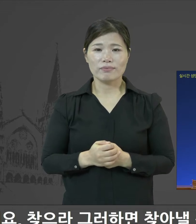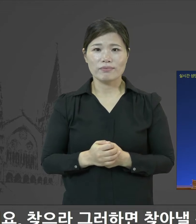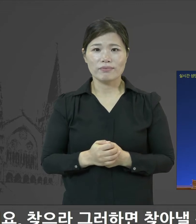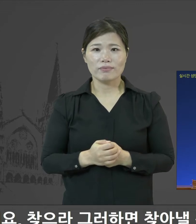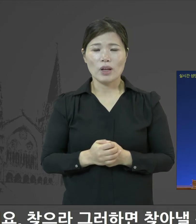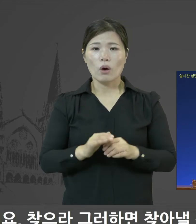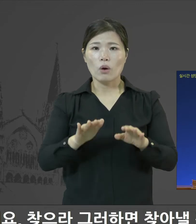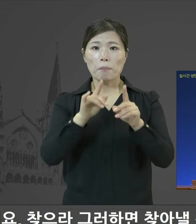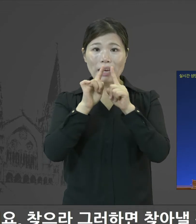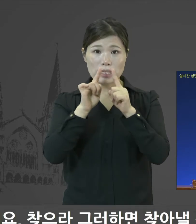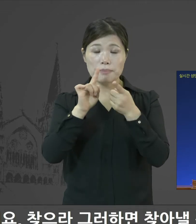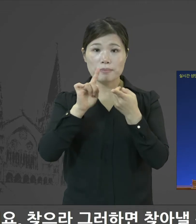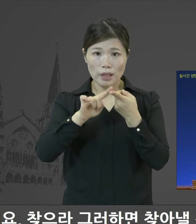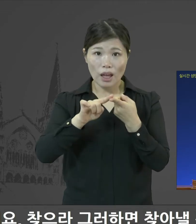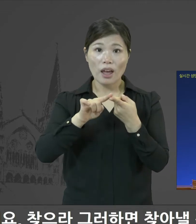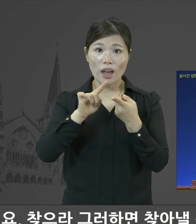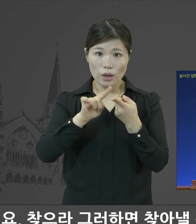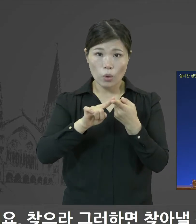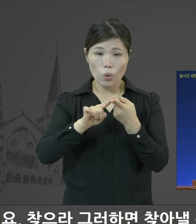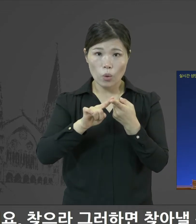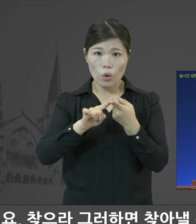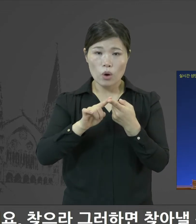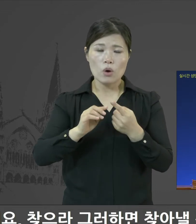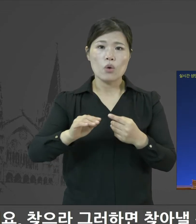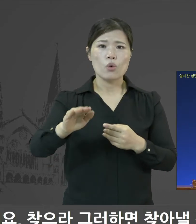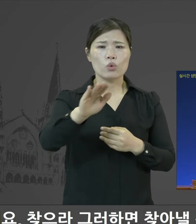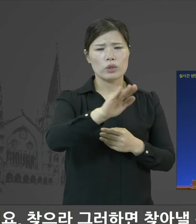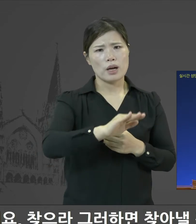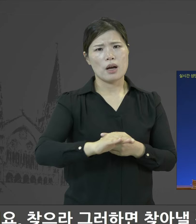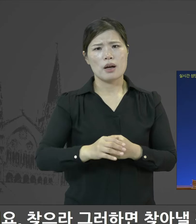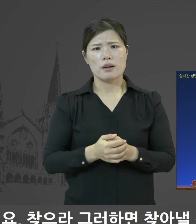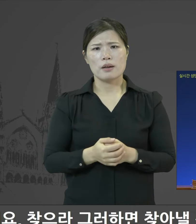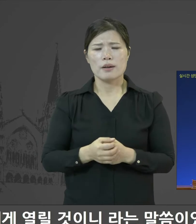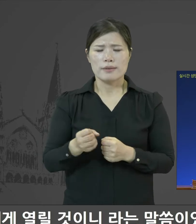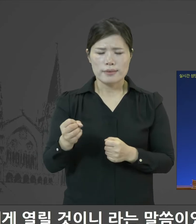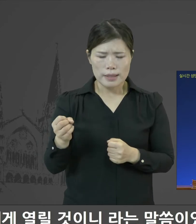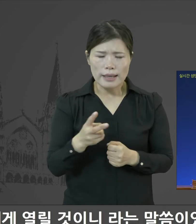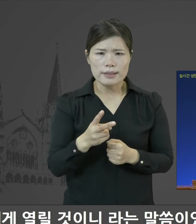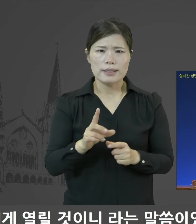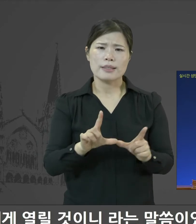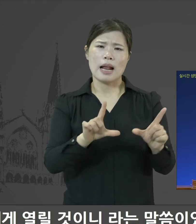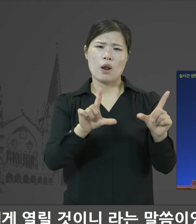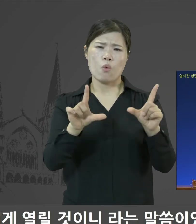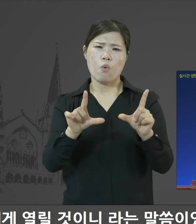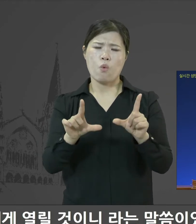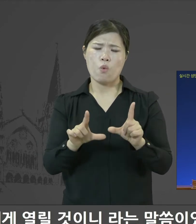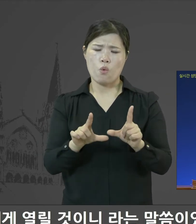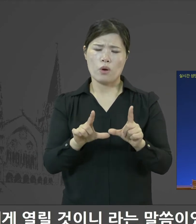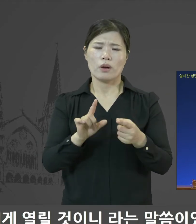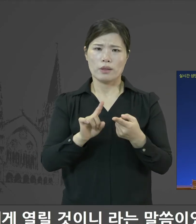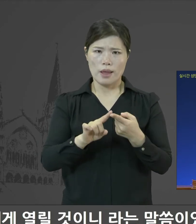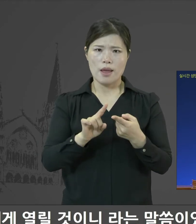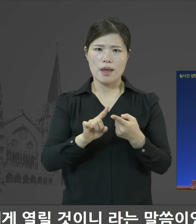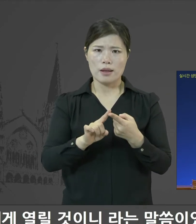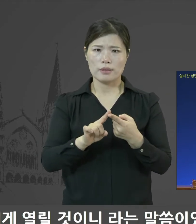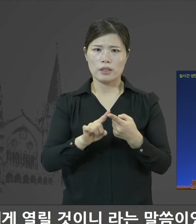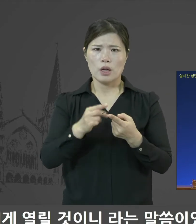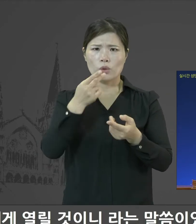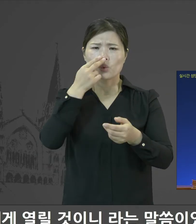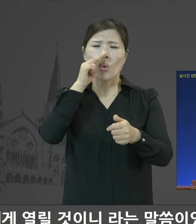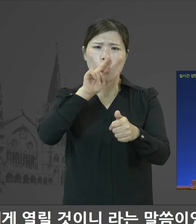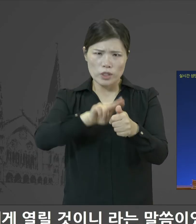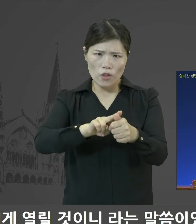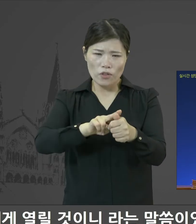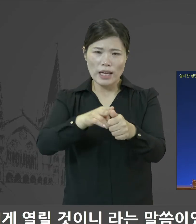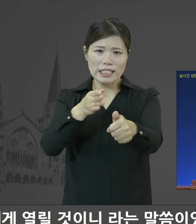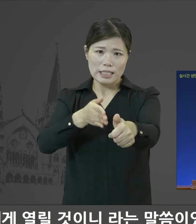이 말씀대로 우리가 다시 한번 살겠다는 마음에 도전이 있기를 소망합니다. 우리 혹시 잘 안